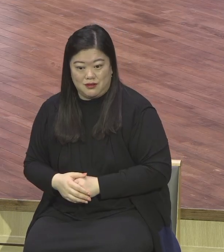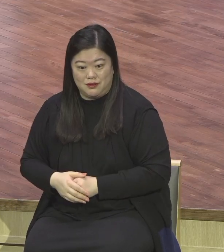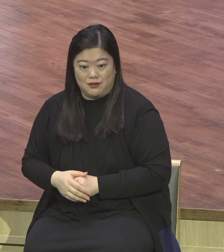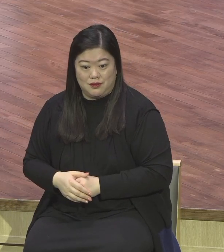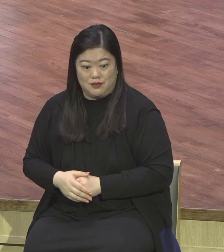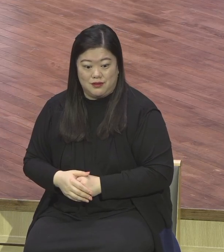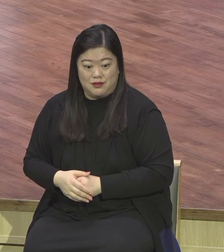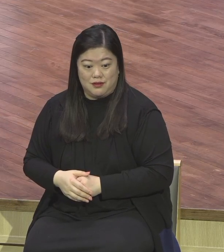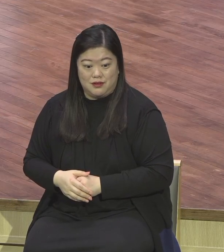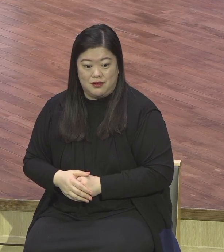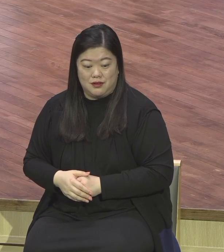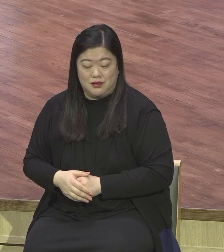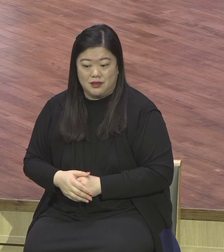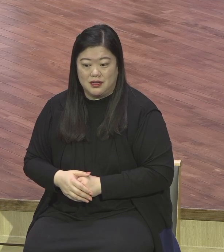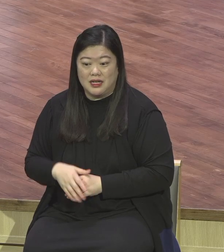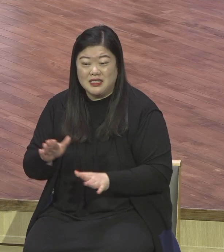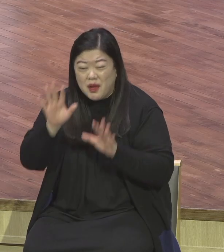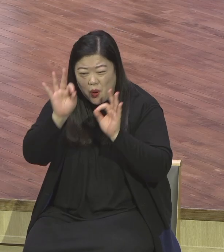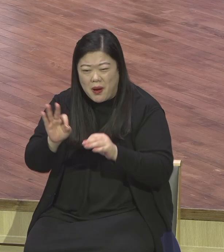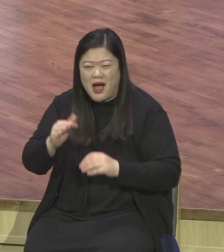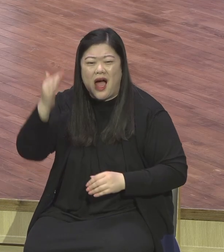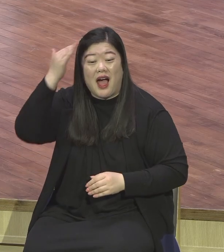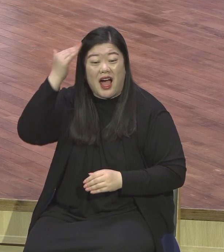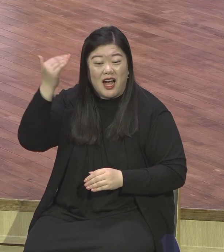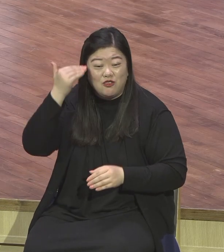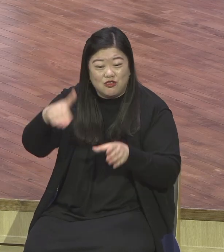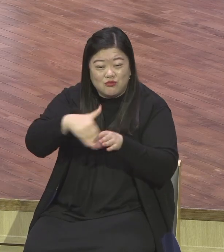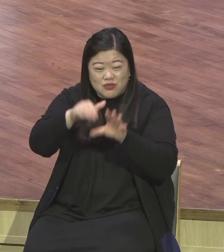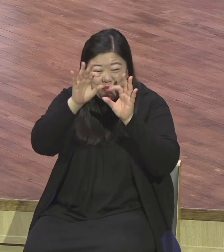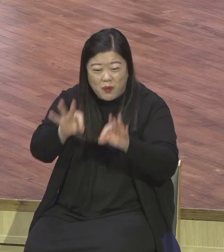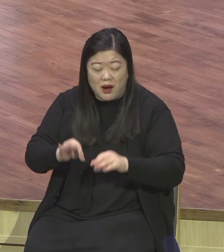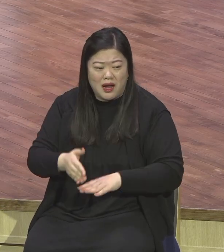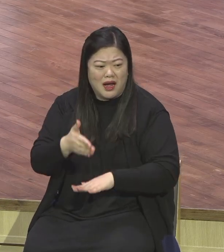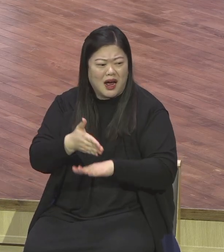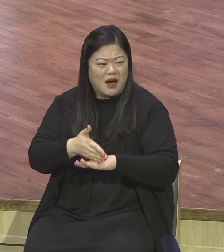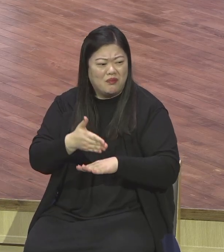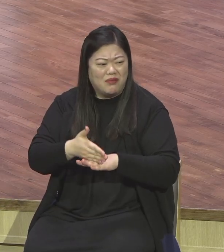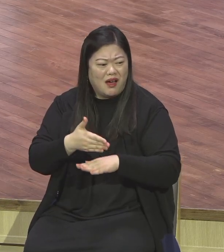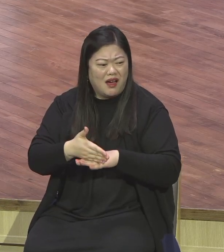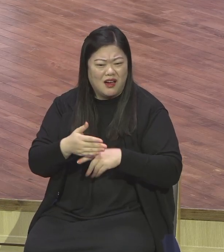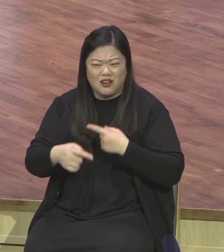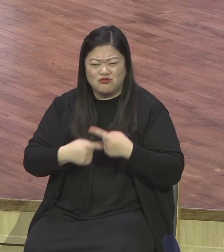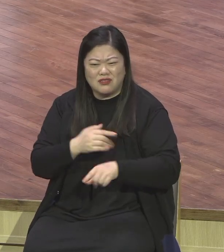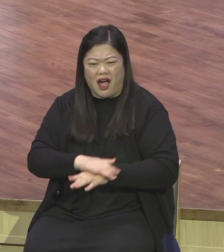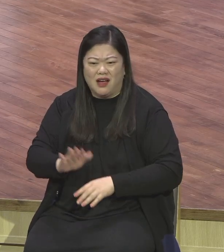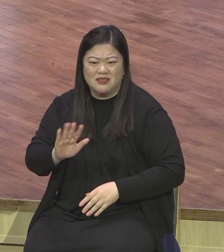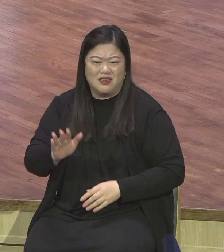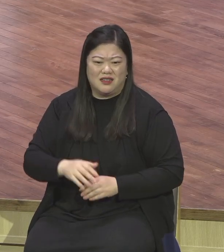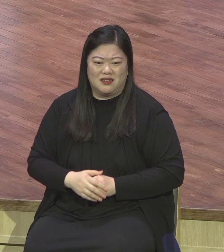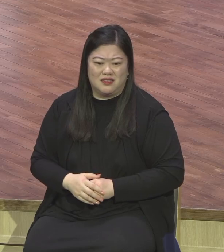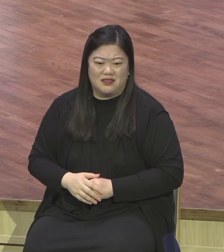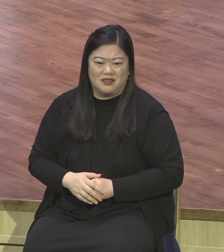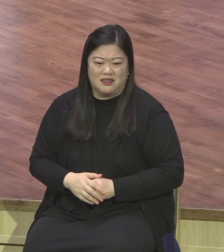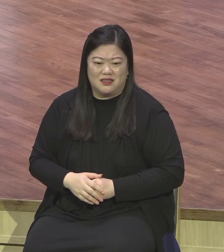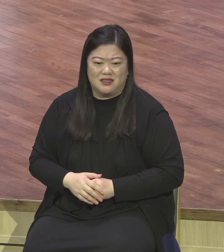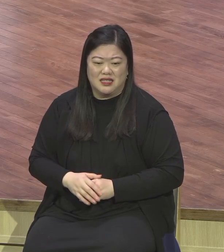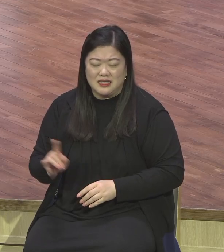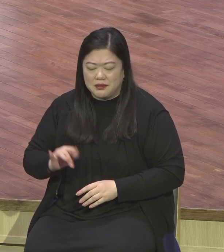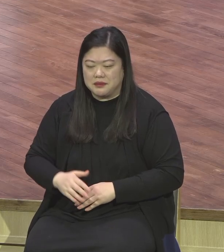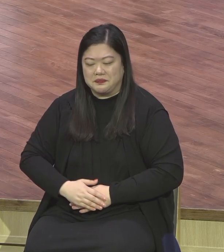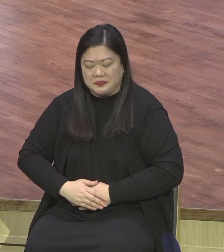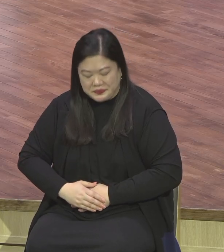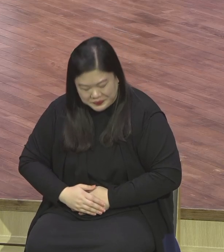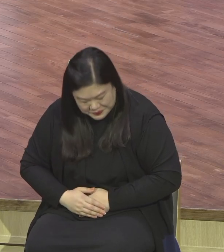감사하고 우리나라는 감사하는 말이 별로 없어요 감사하는 문화가 별로 없어 감사하다는 말하면 쪼팔리진다고